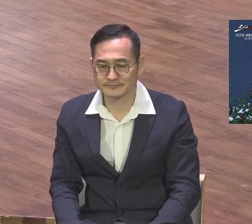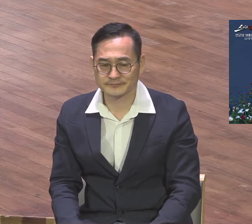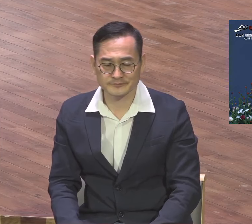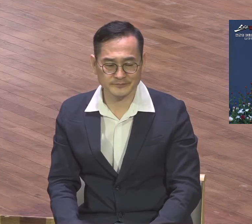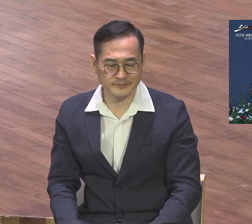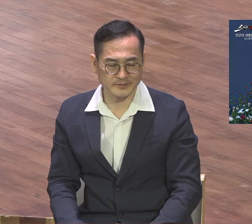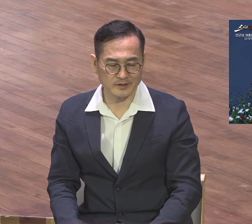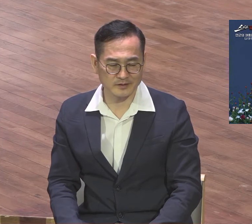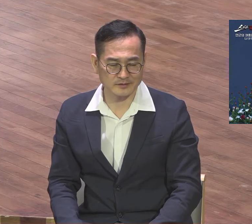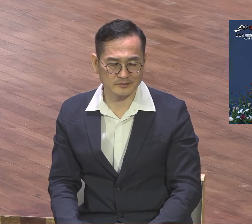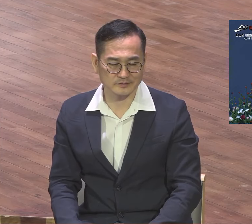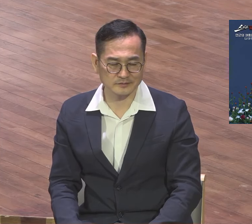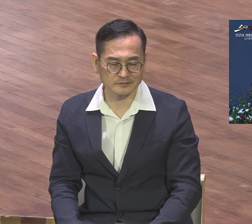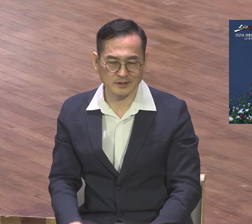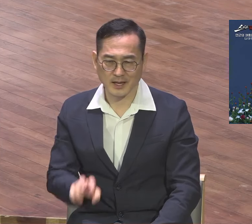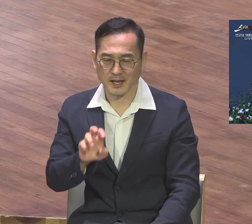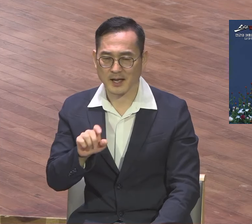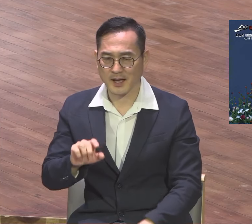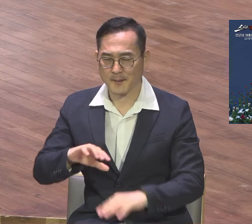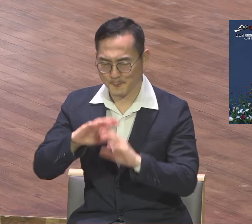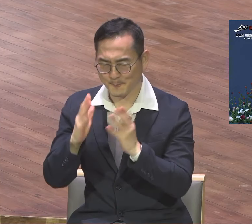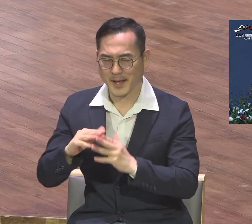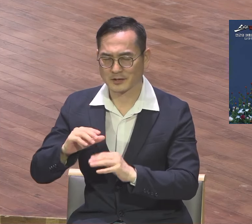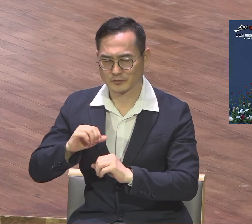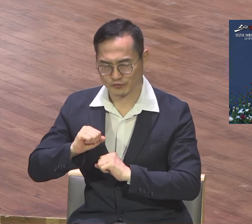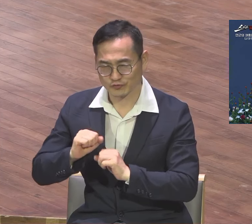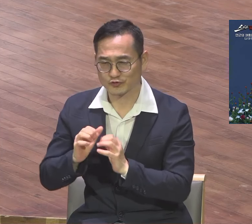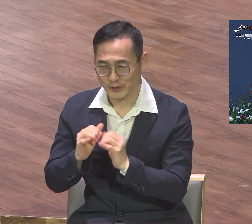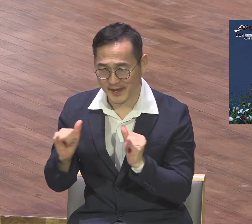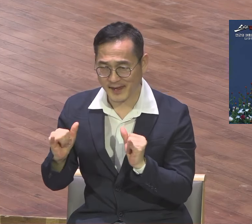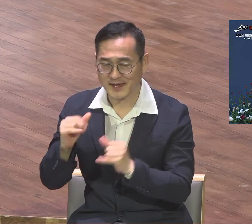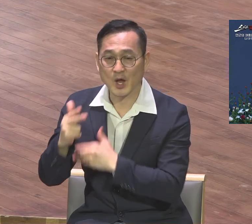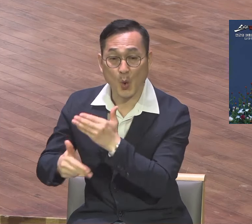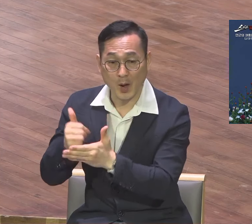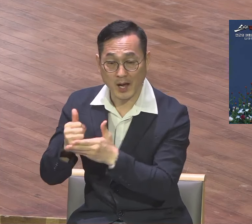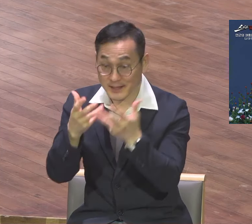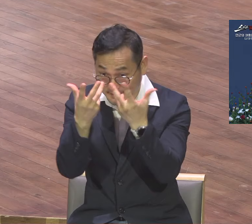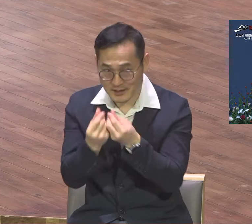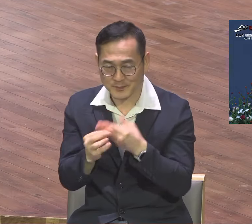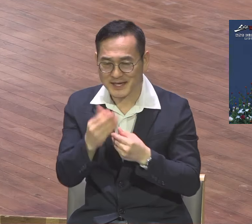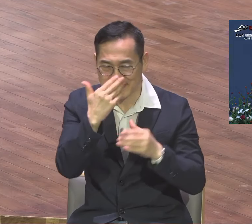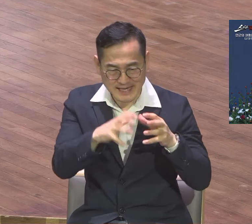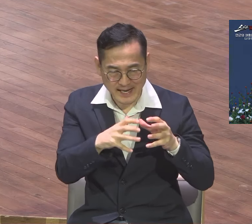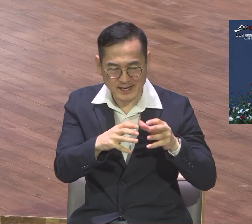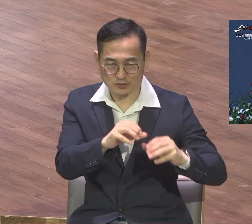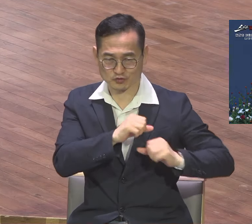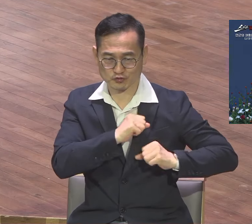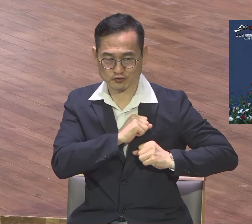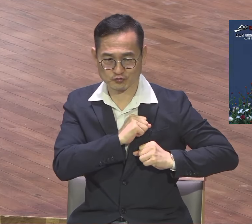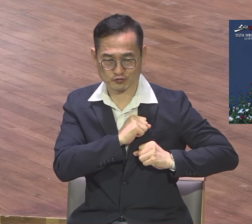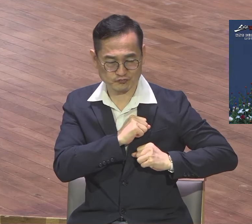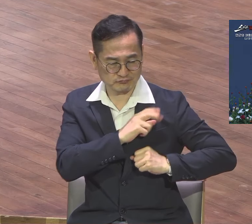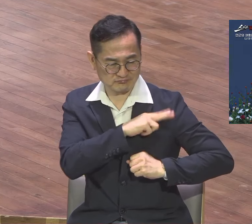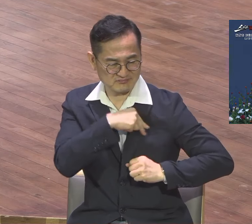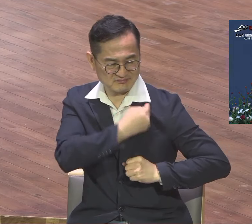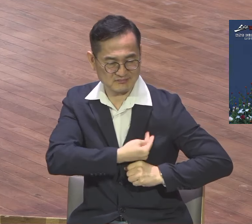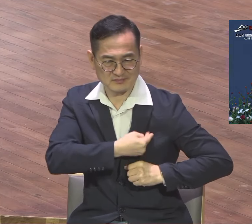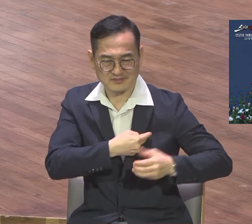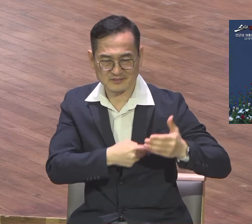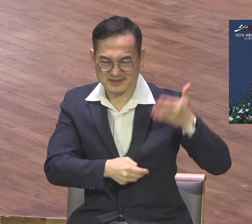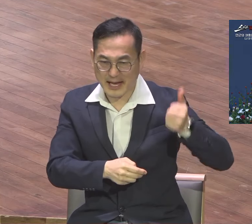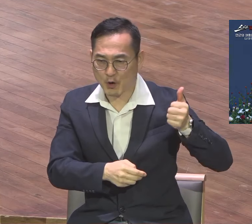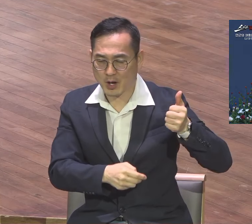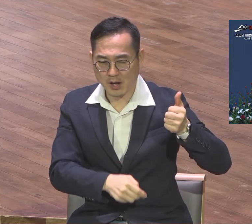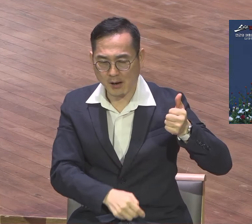만군의 여호와는 이 어원적으로 이스라엘의 군대의 사령관, 하늘 군대의 사령관이라는 의미를